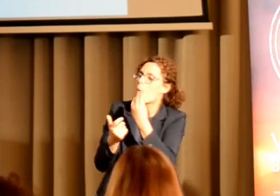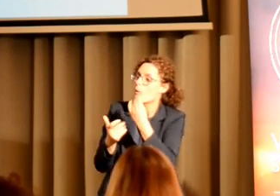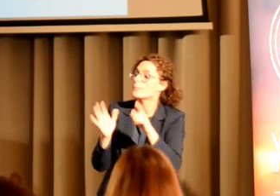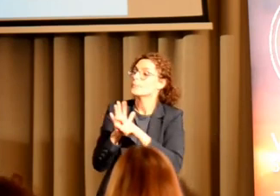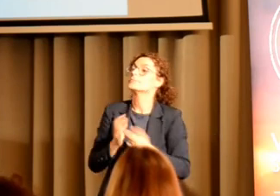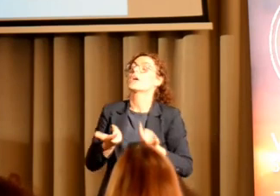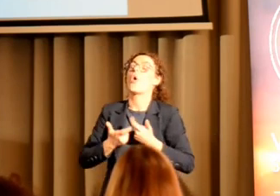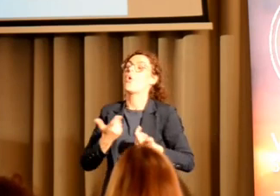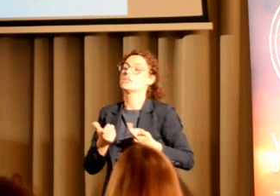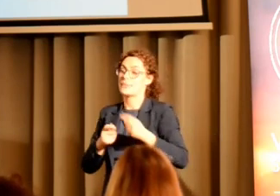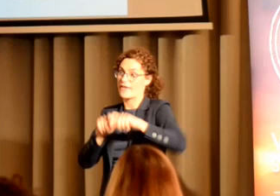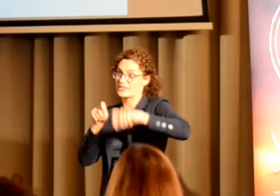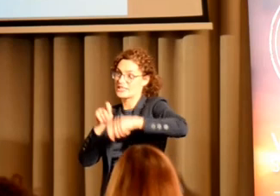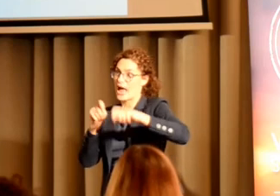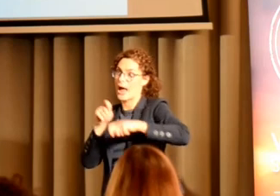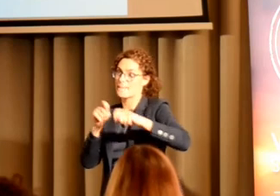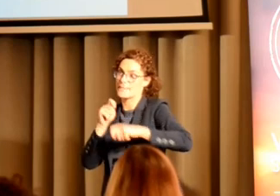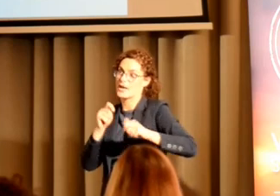patrzy się,